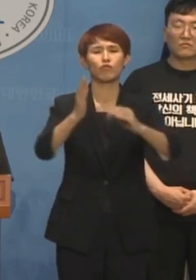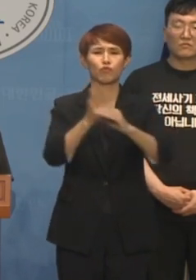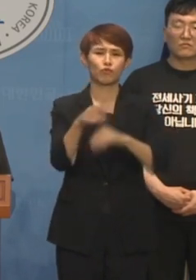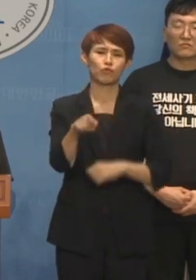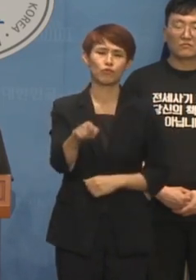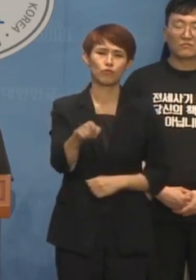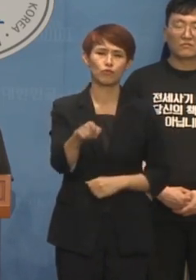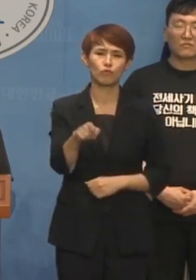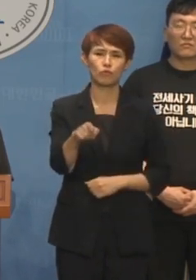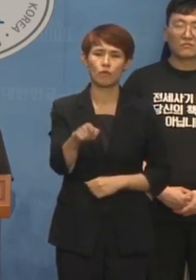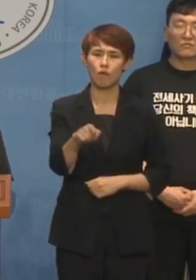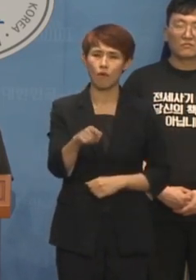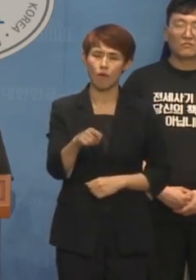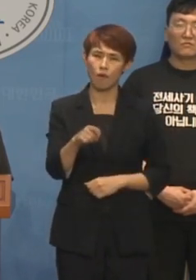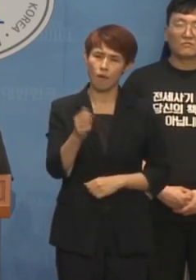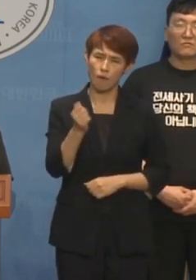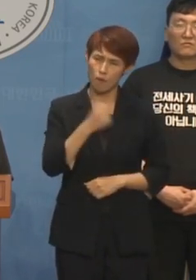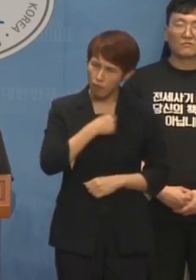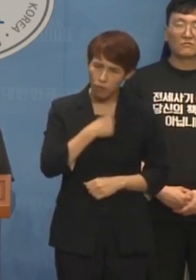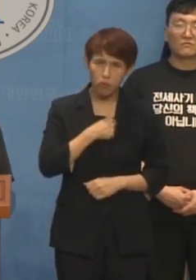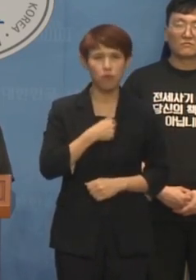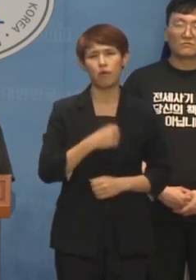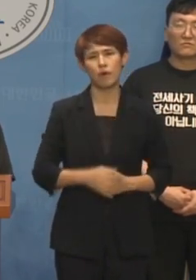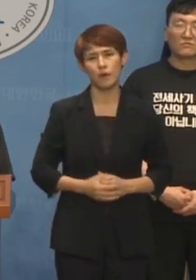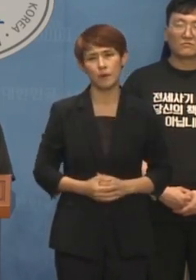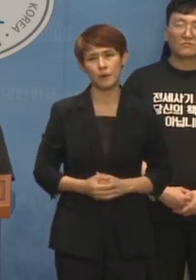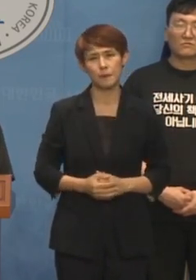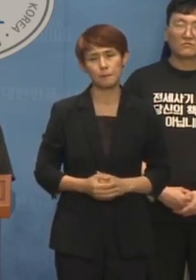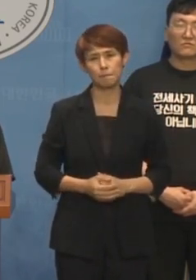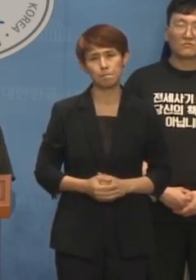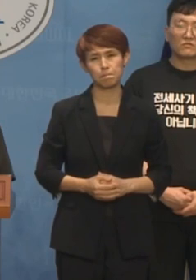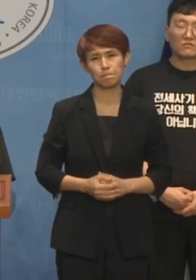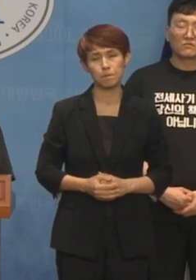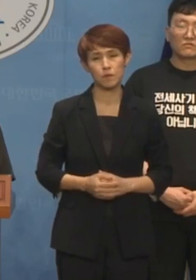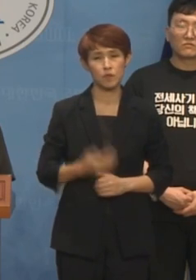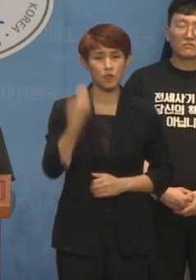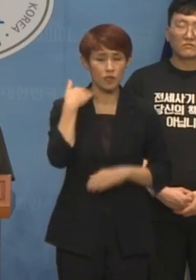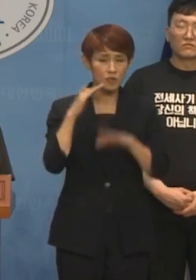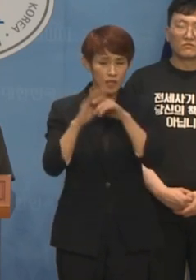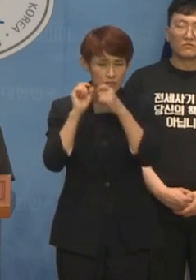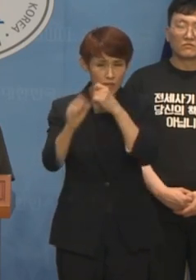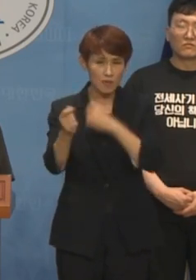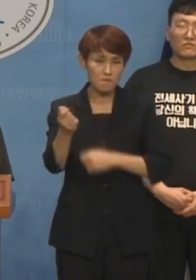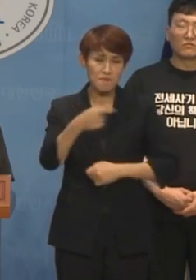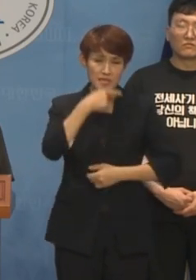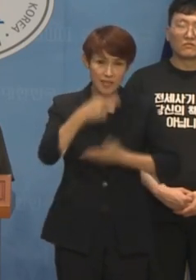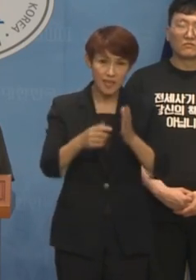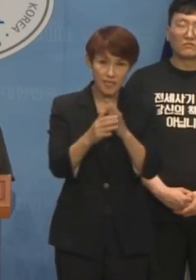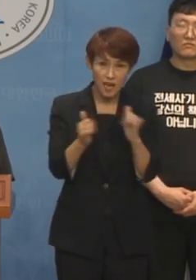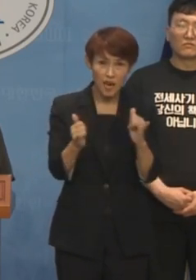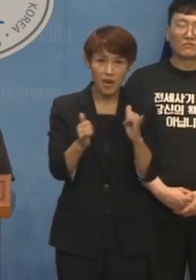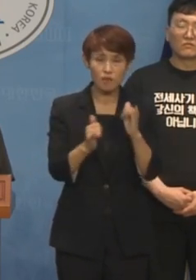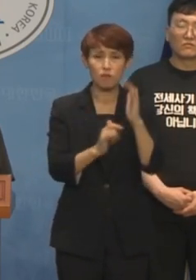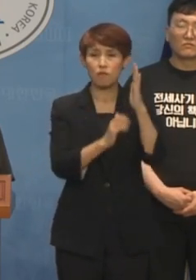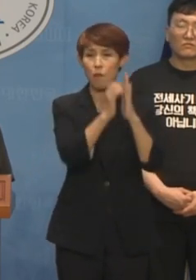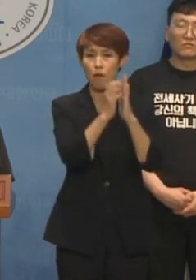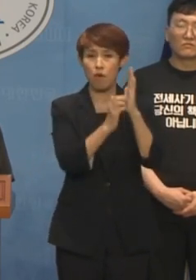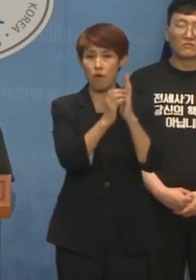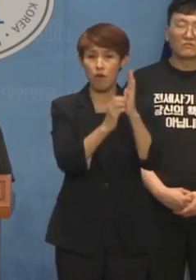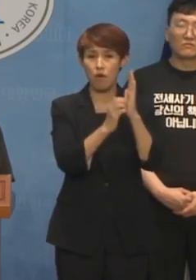자체도 너무 답답하고 저희 전세사기 피해자는 이제 또 경매 중지도 안 받아줍니다.